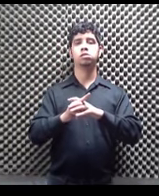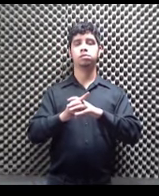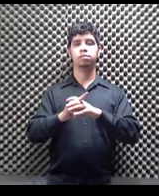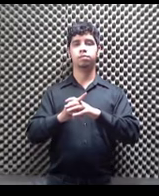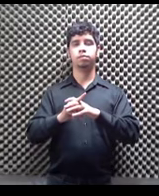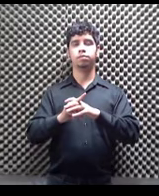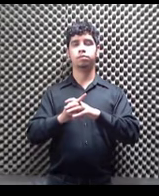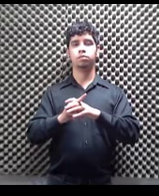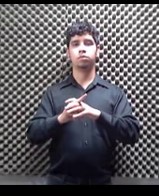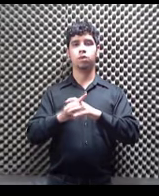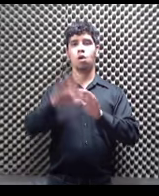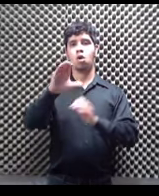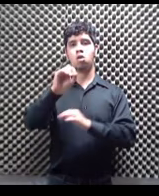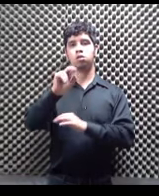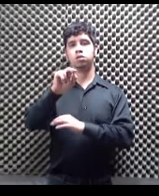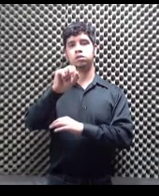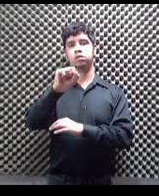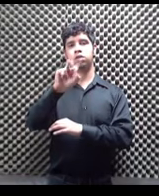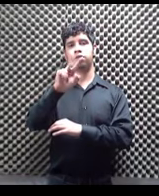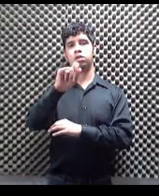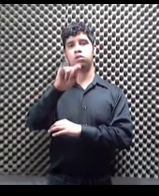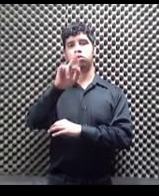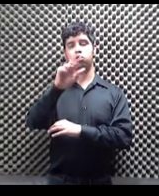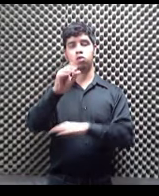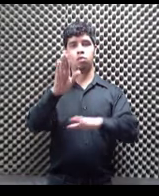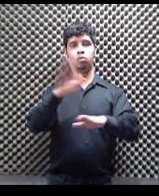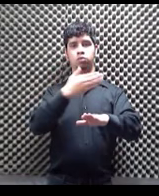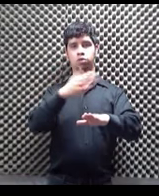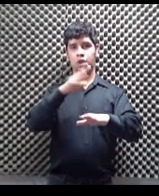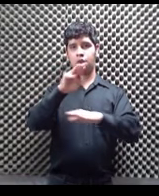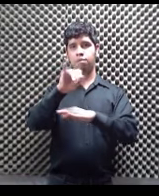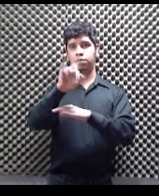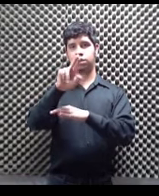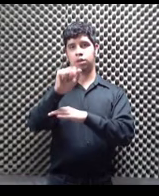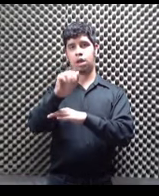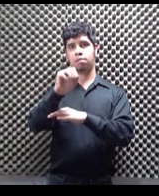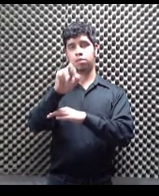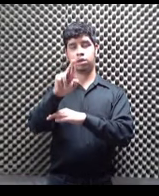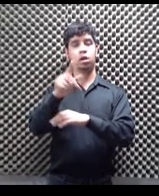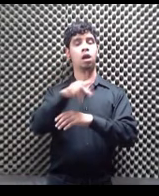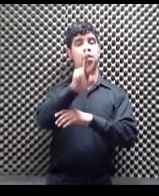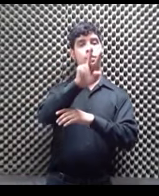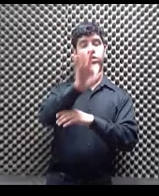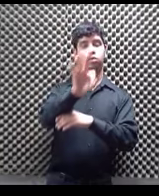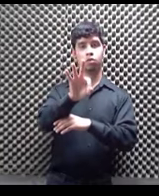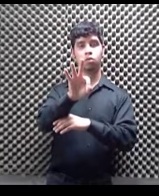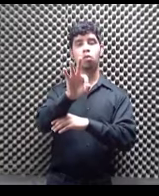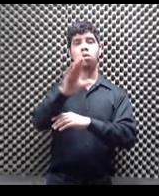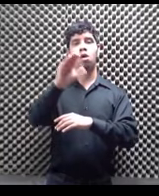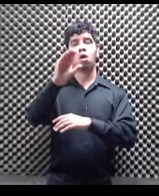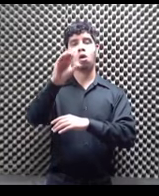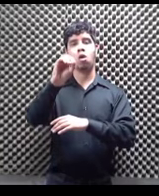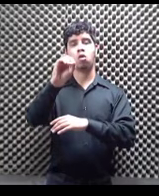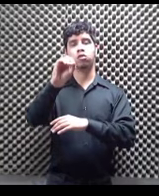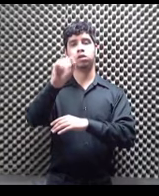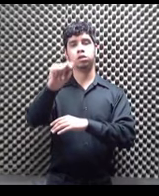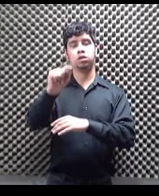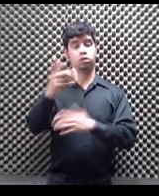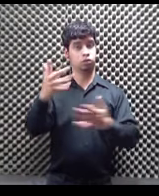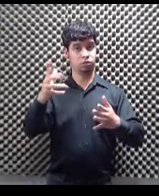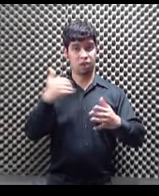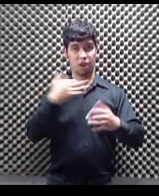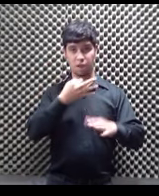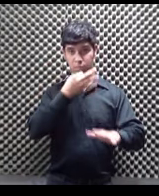en Miramar. La actividad empieza a las 7 de la noche. El 29 de octubre. O sea, eso es casi